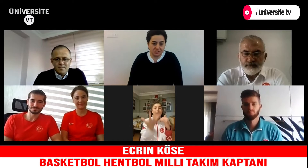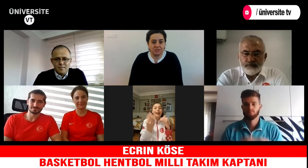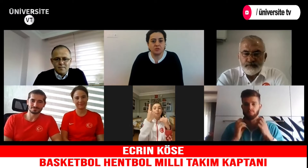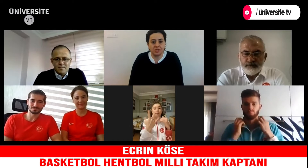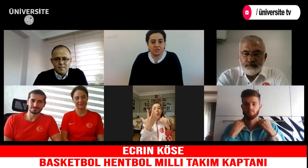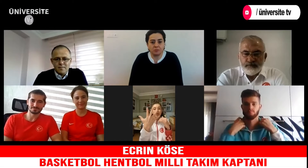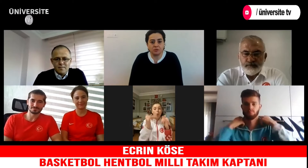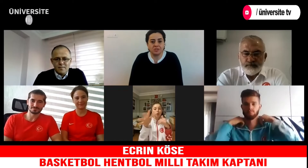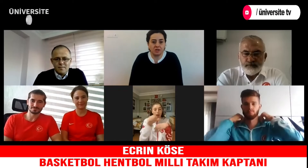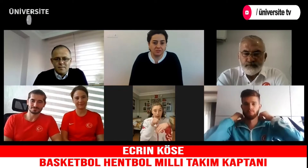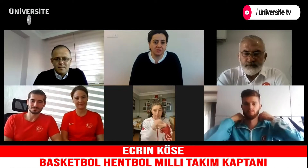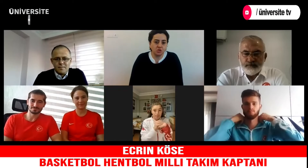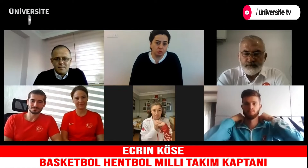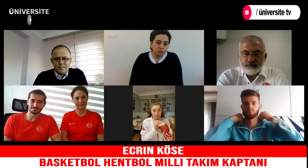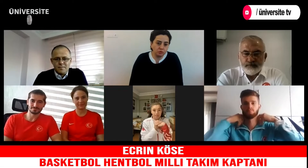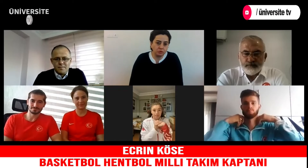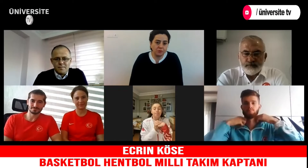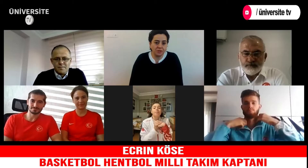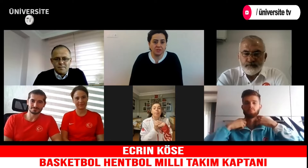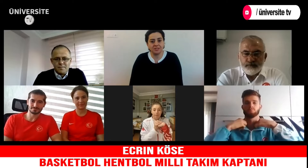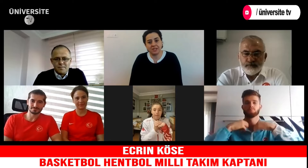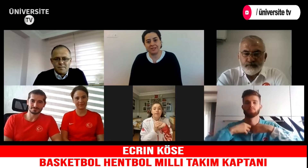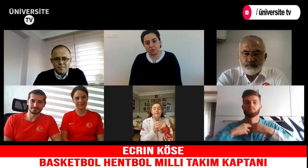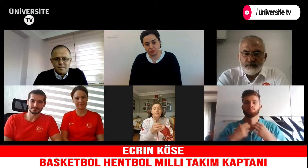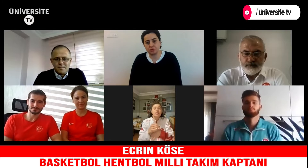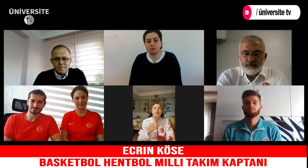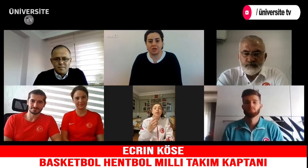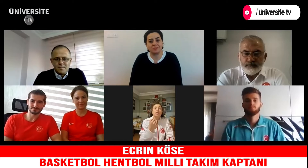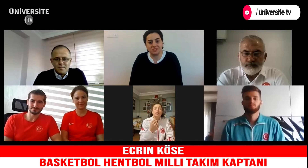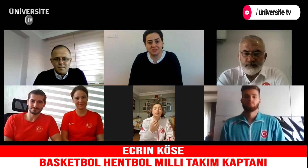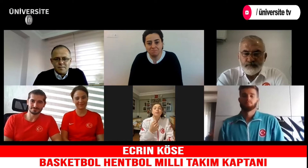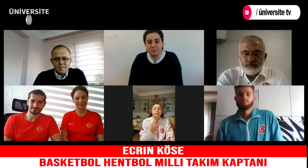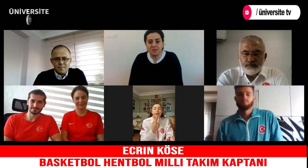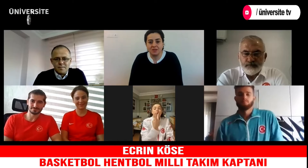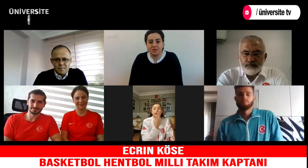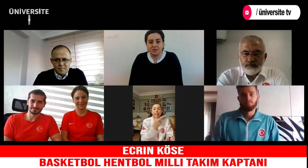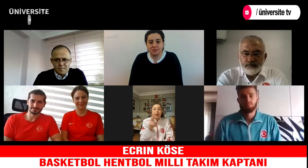bir başka dünya şampiyonasında 6. olmuştuk ama yine en iyi oyuncu ödülünü